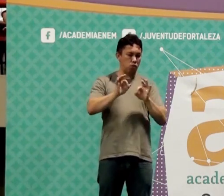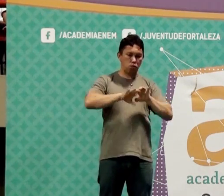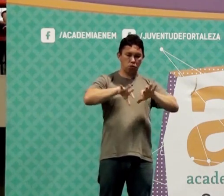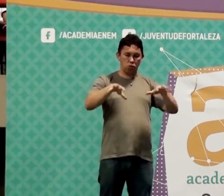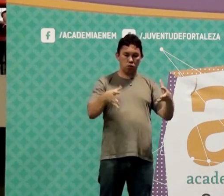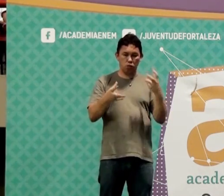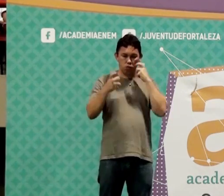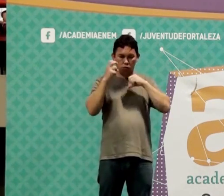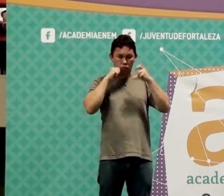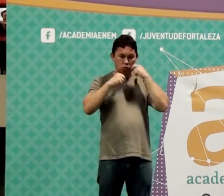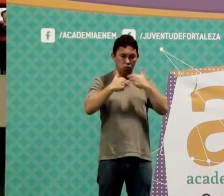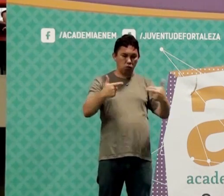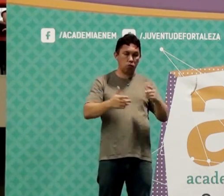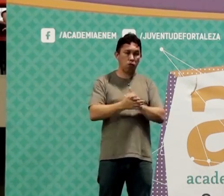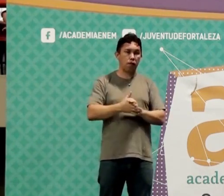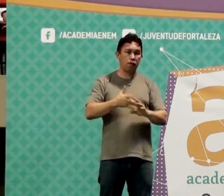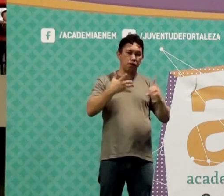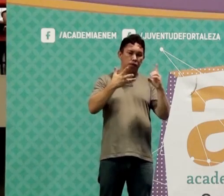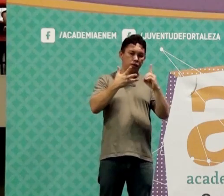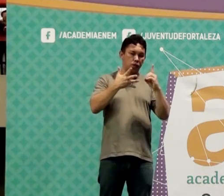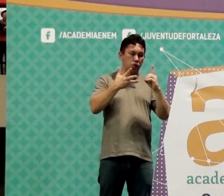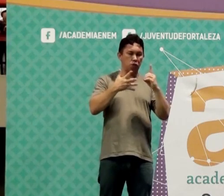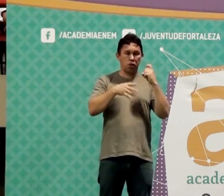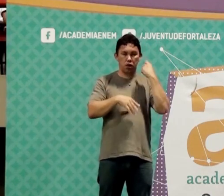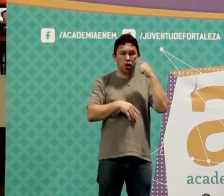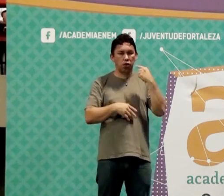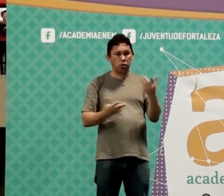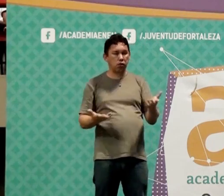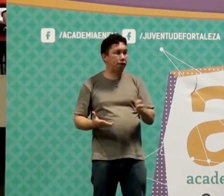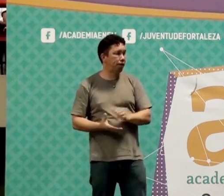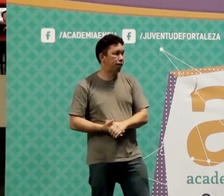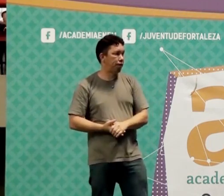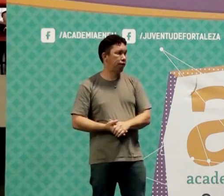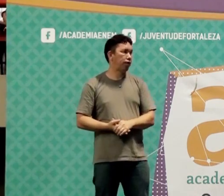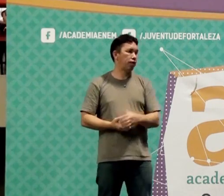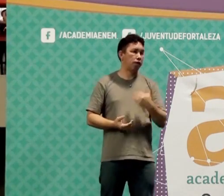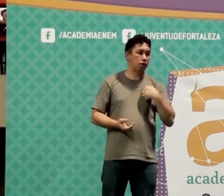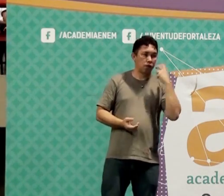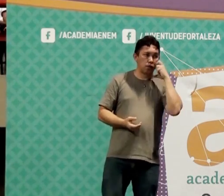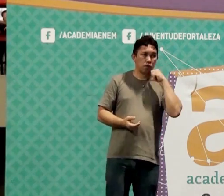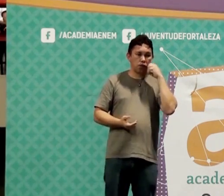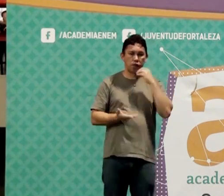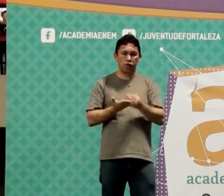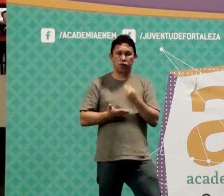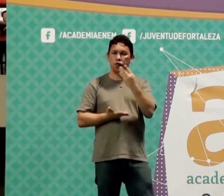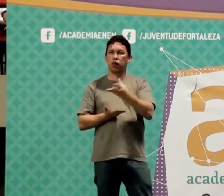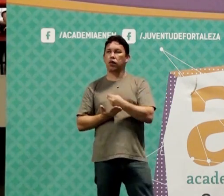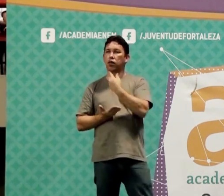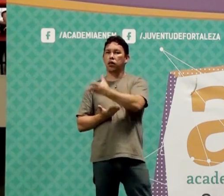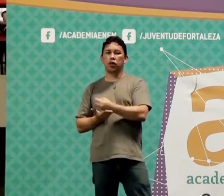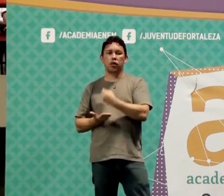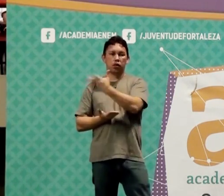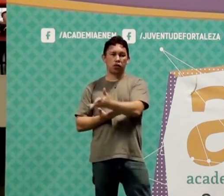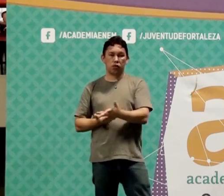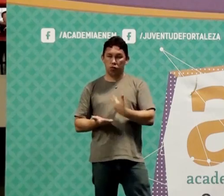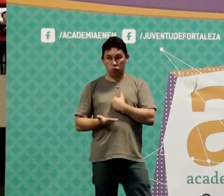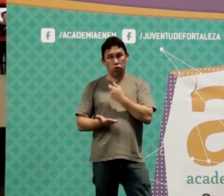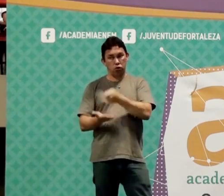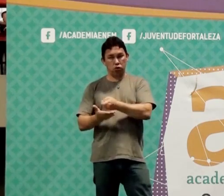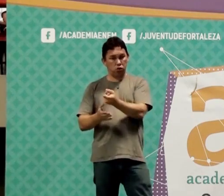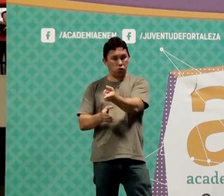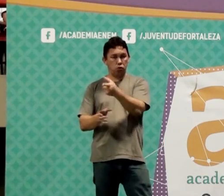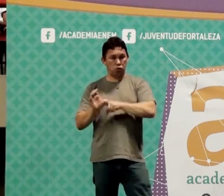não existia capitalismo, que vende uma coisa acima do valor para lucrar. Então o item C não é